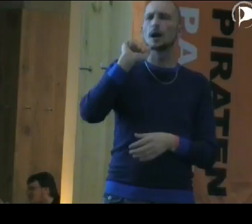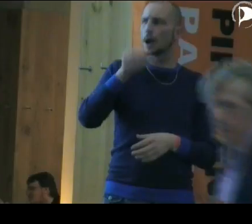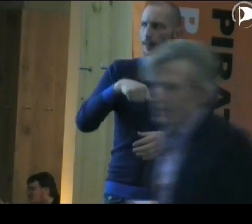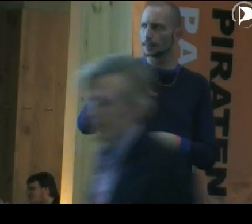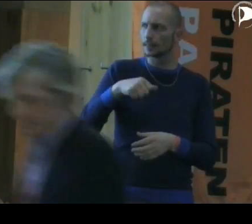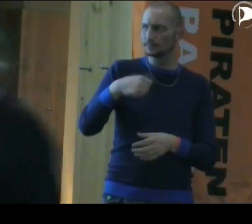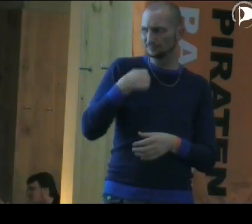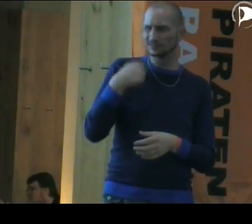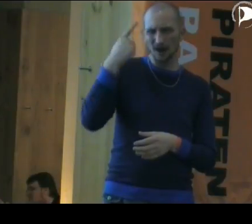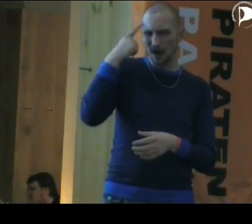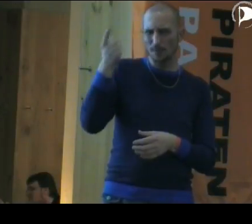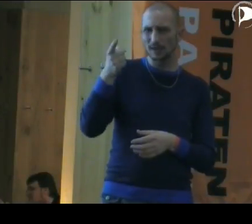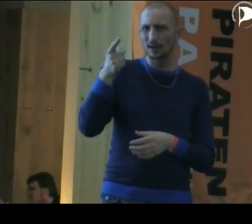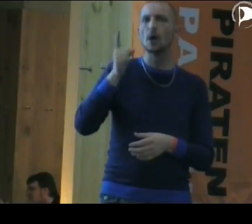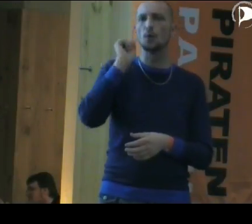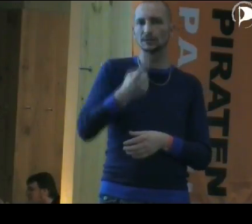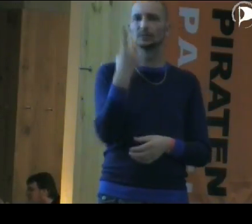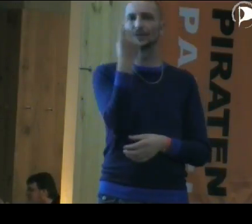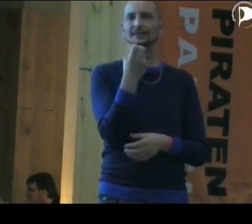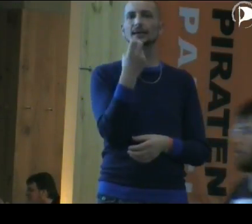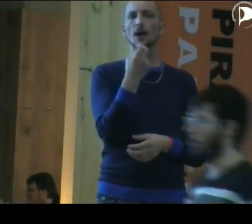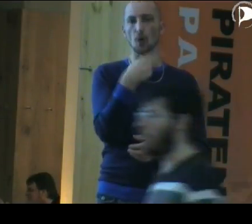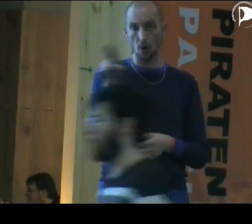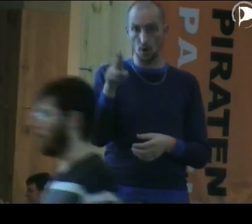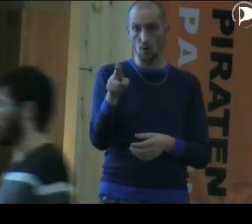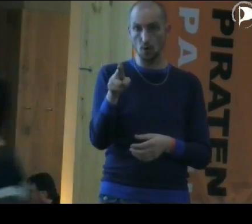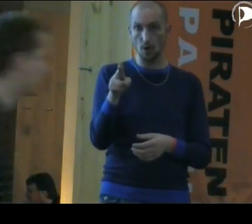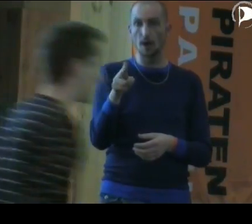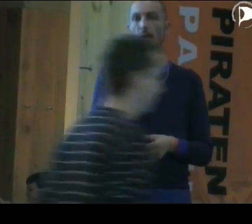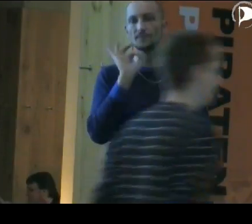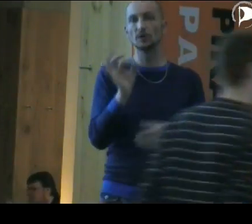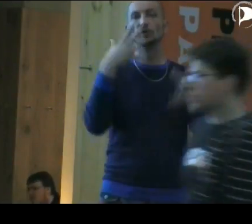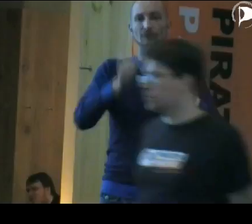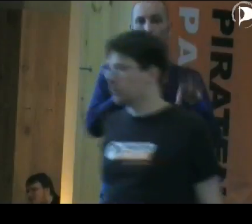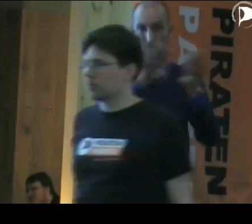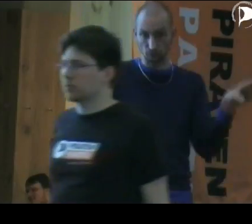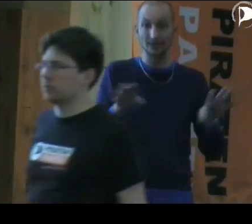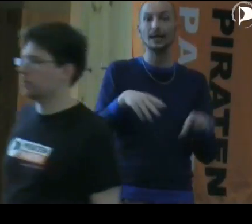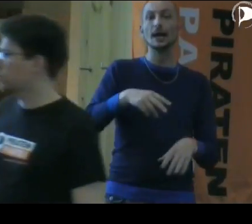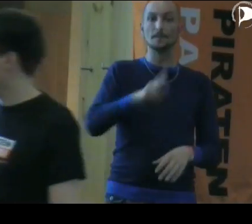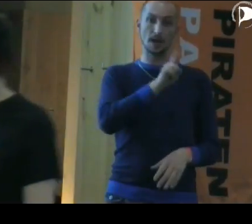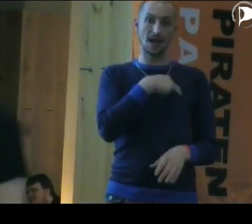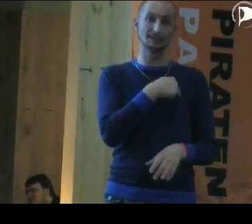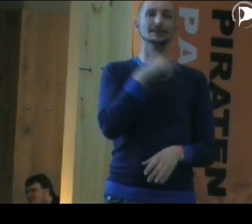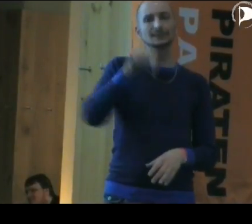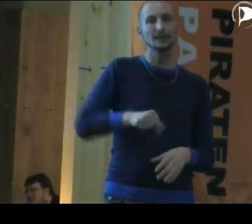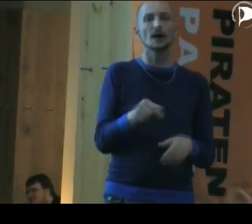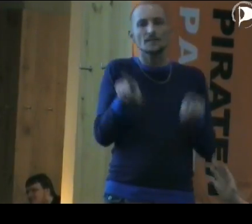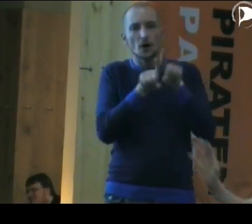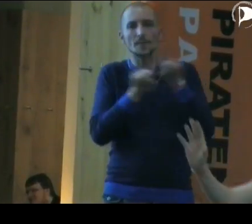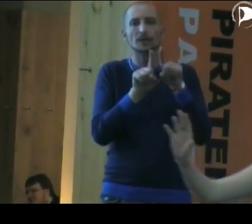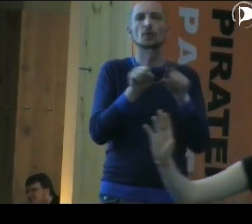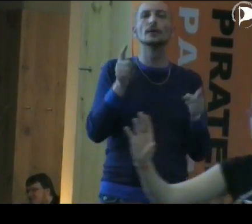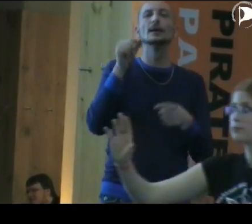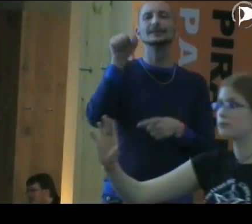das budget von 120 euro also erwartet euch da schon vertraut dass karas von und immer wieder